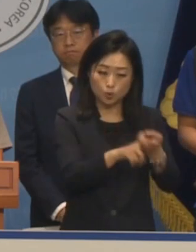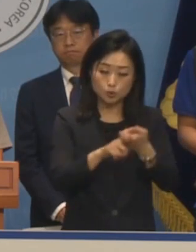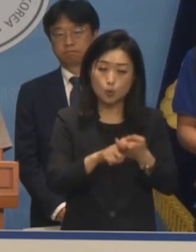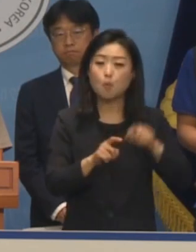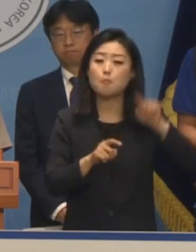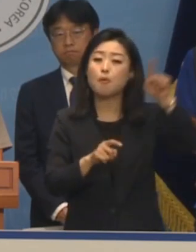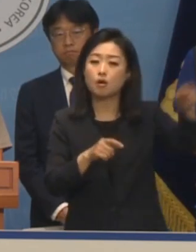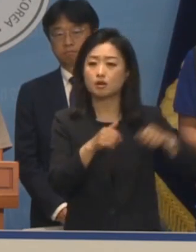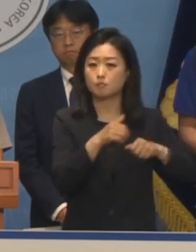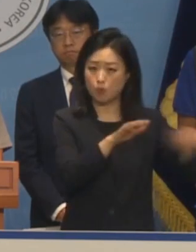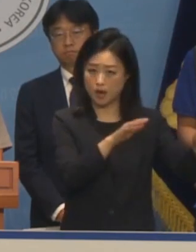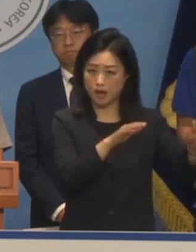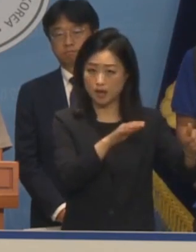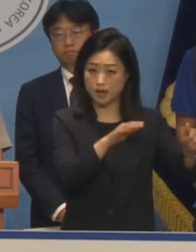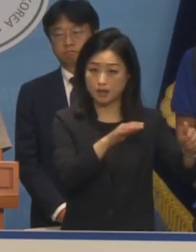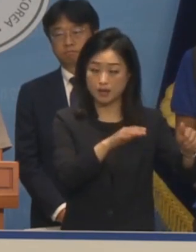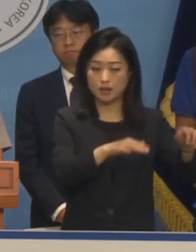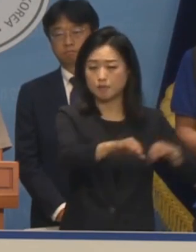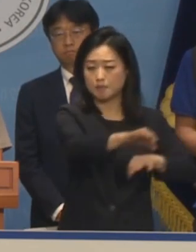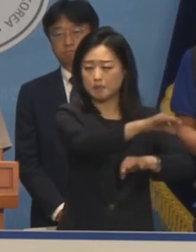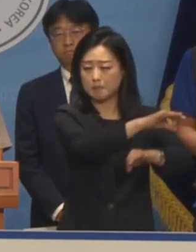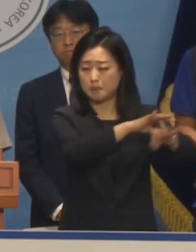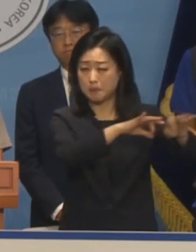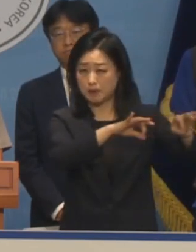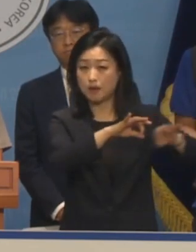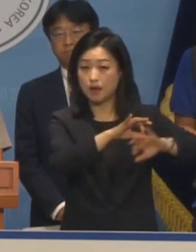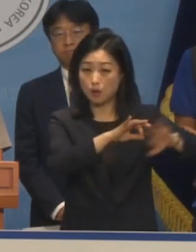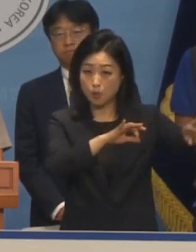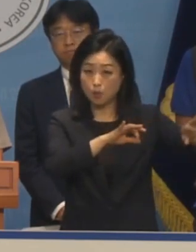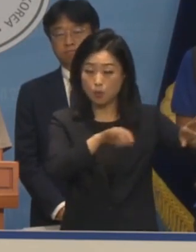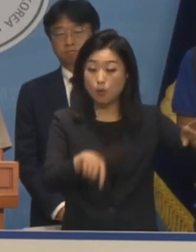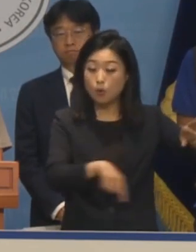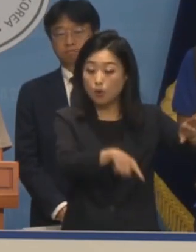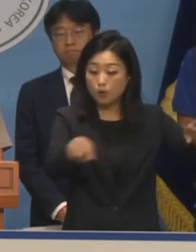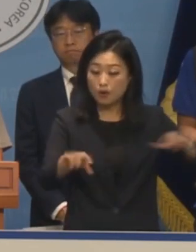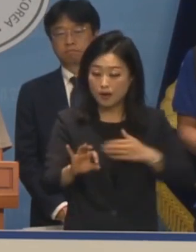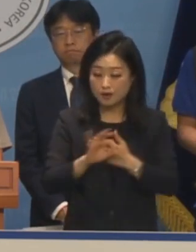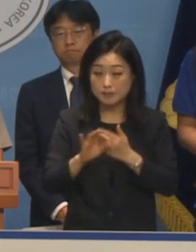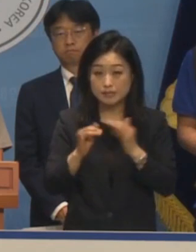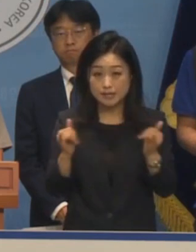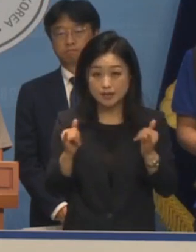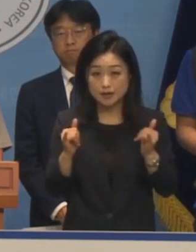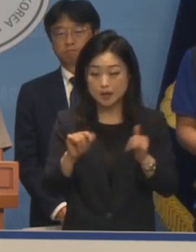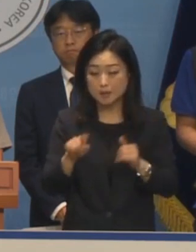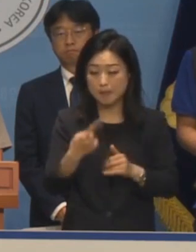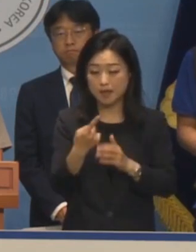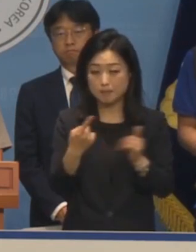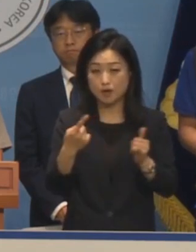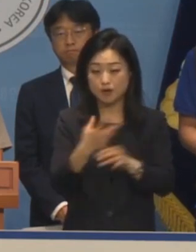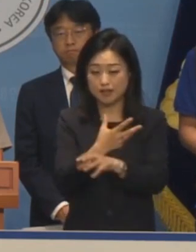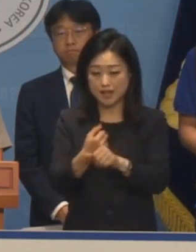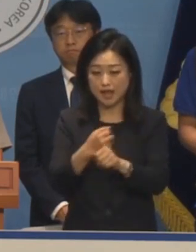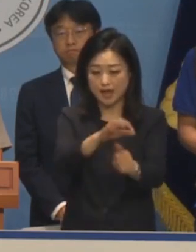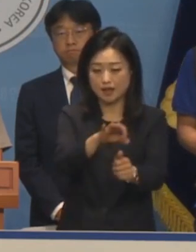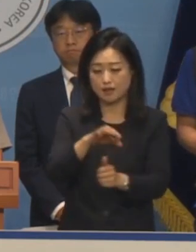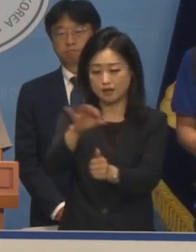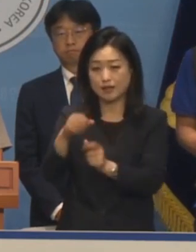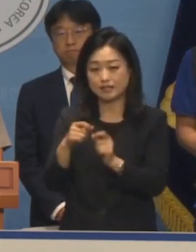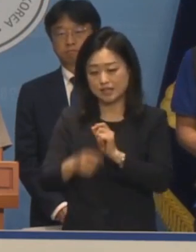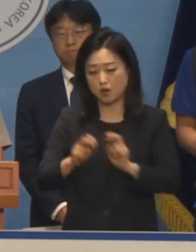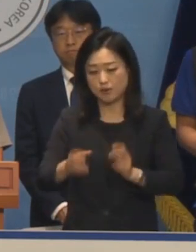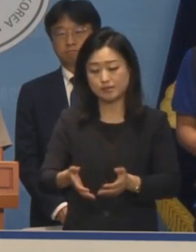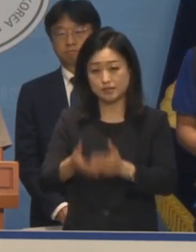공정을 강제 전환 배치하였습니다 그 공백을 채우기 위해 자회사의 여명의 계약직 사원을 모집한